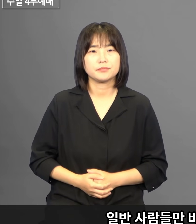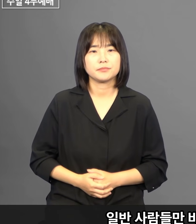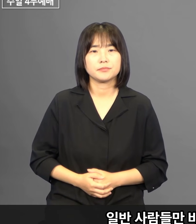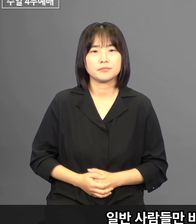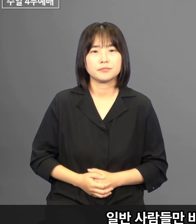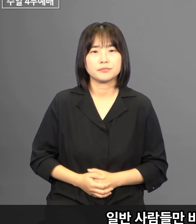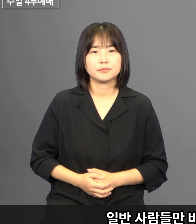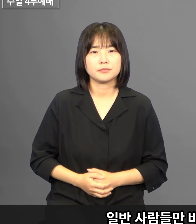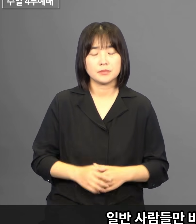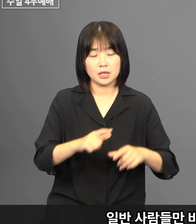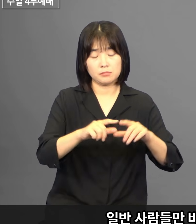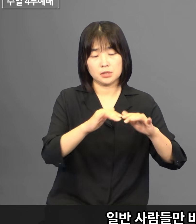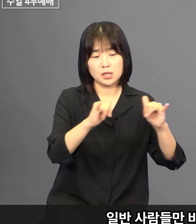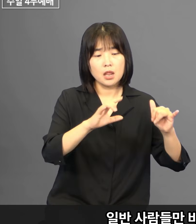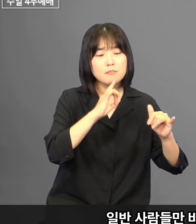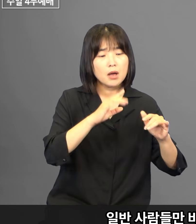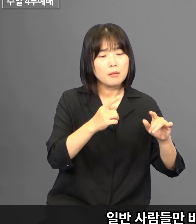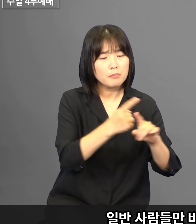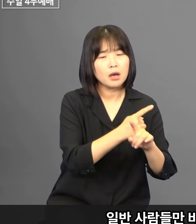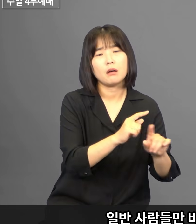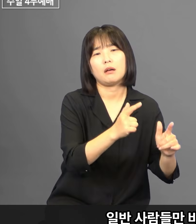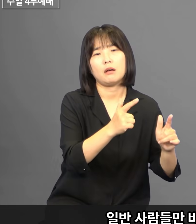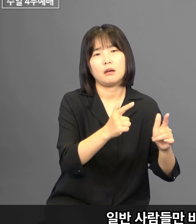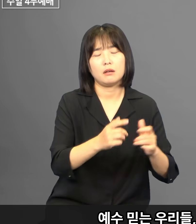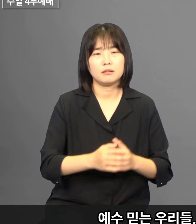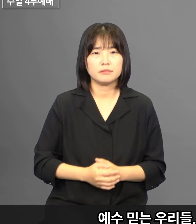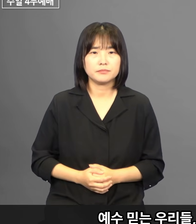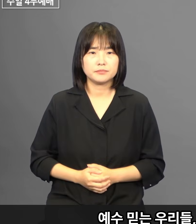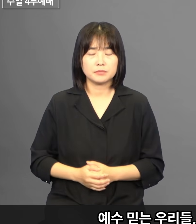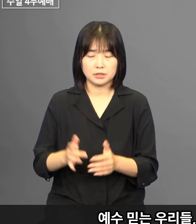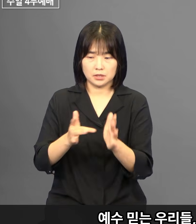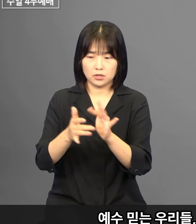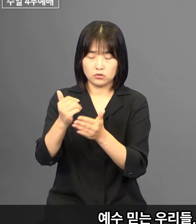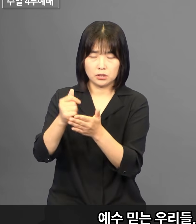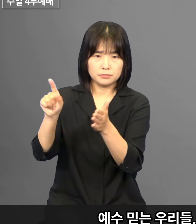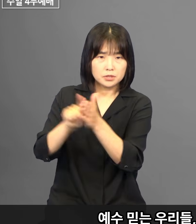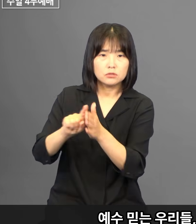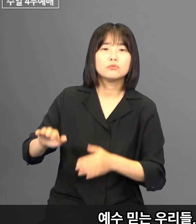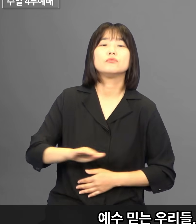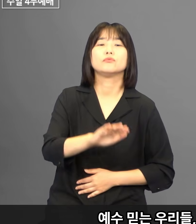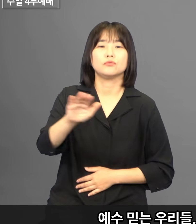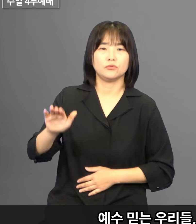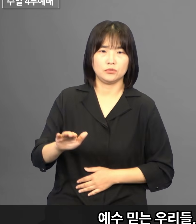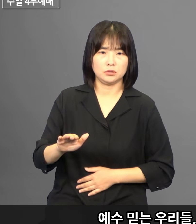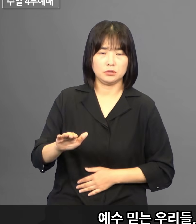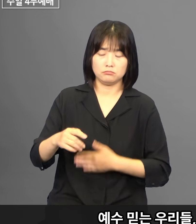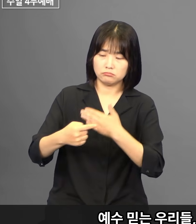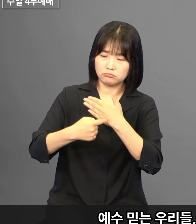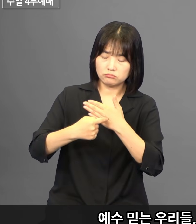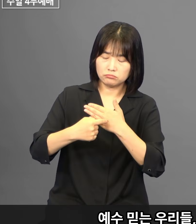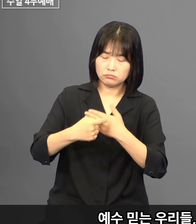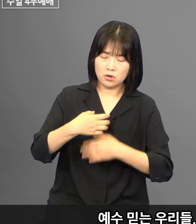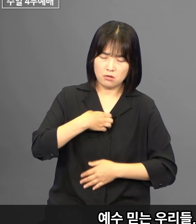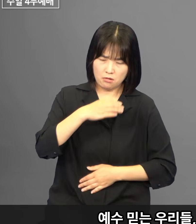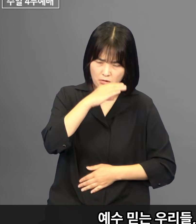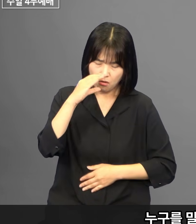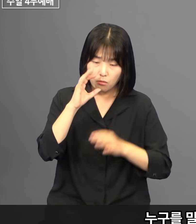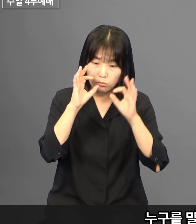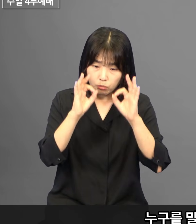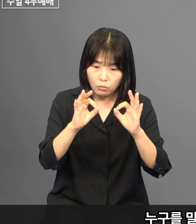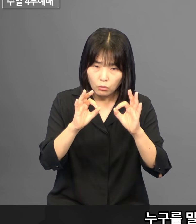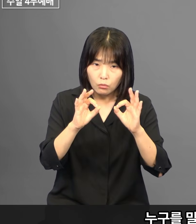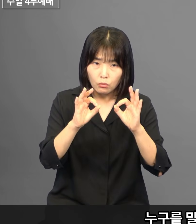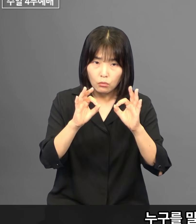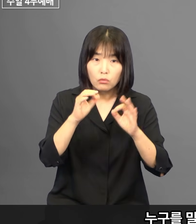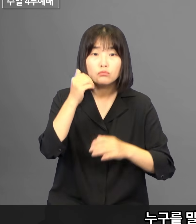사람만, 일반 사람들만 바뀌는 게 아니라는 겁니다. 예수 믿는 우리들, 겉으로는 경건하게 보이나,